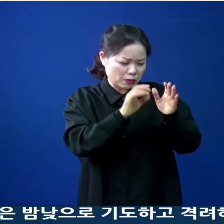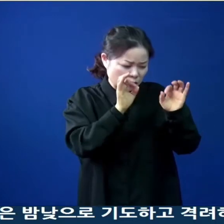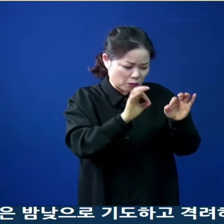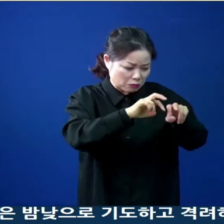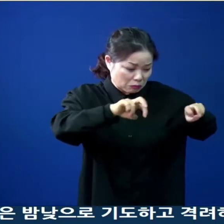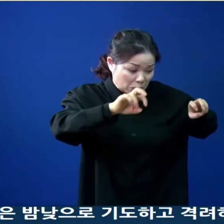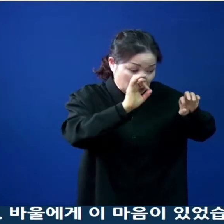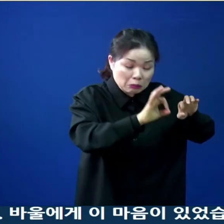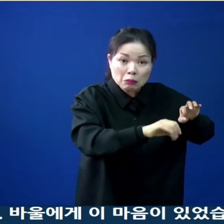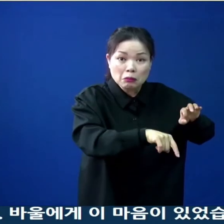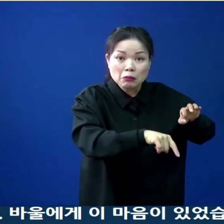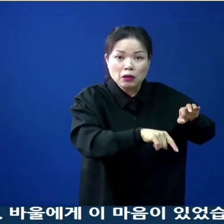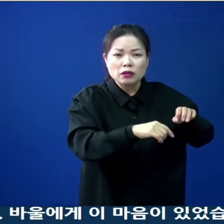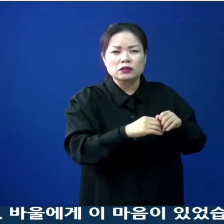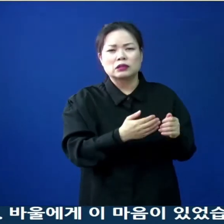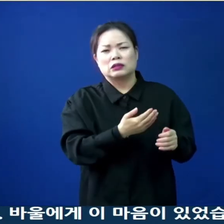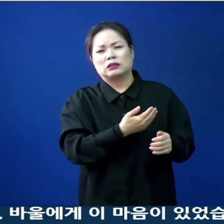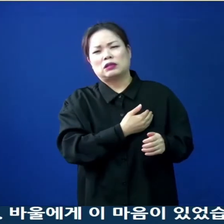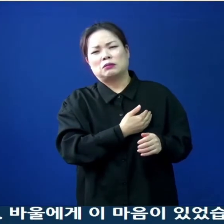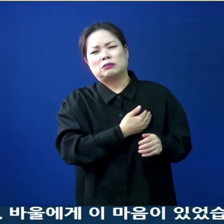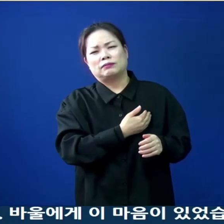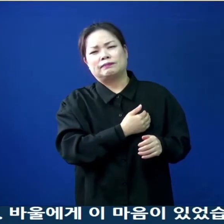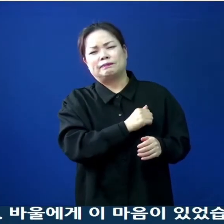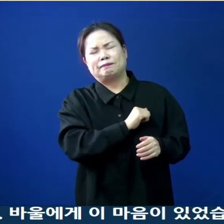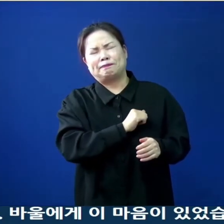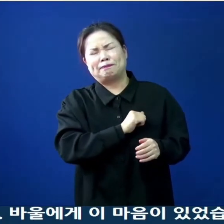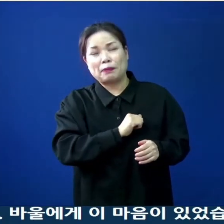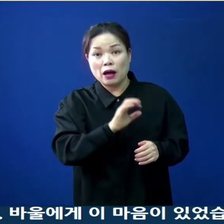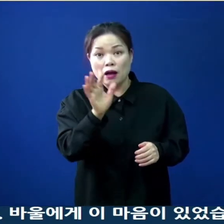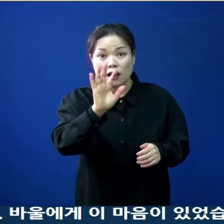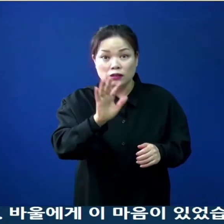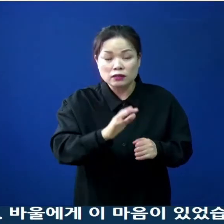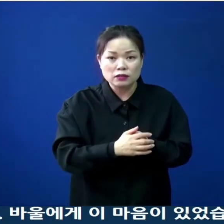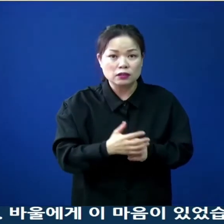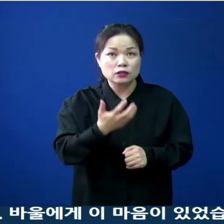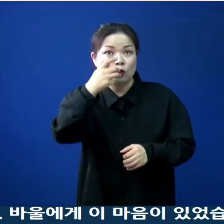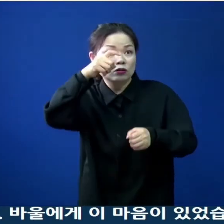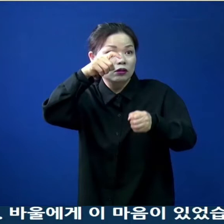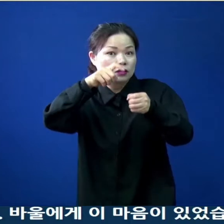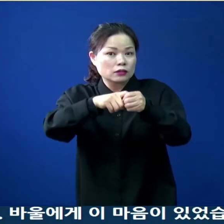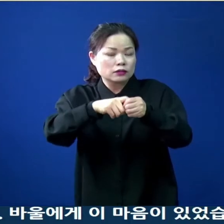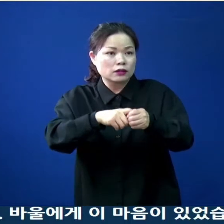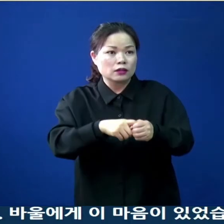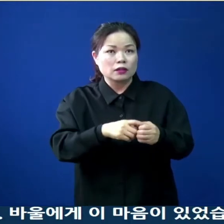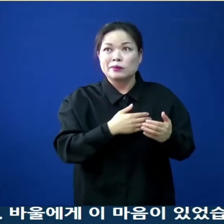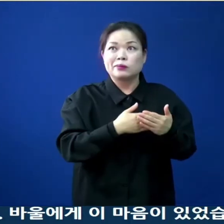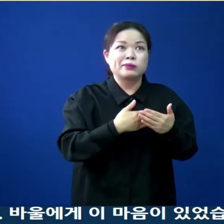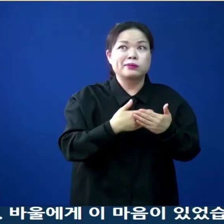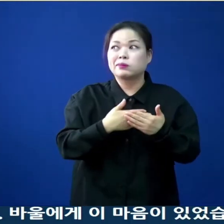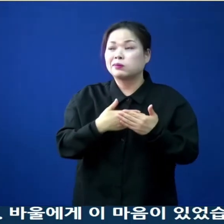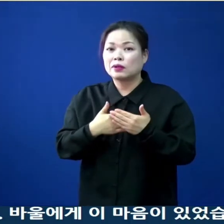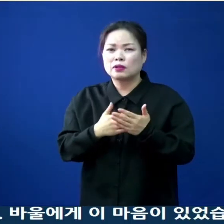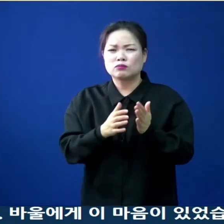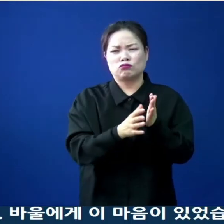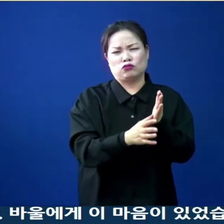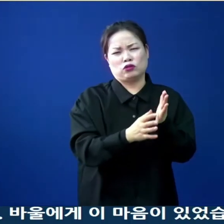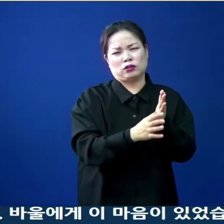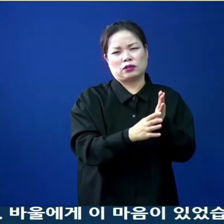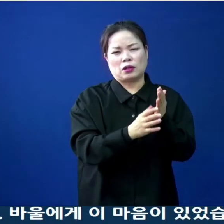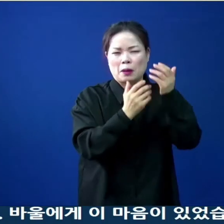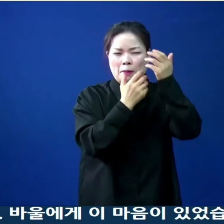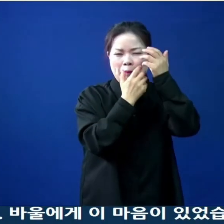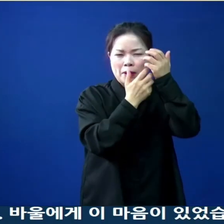살펴보면 그 참을 수 없는 마음이 영적인 것이 아니라 우리의 그 조바심은 주로 물질적인 것에 있는